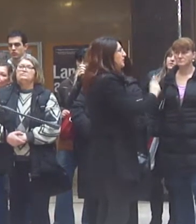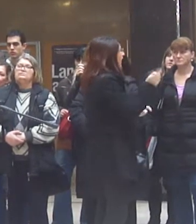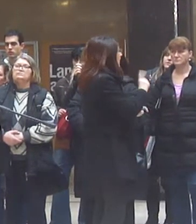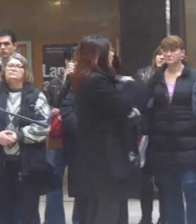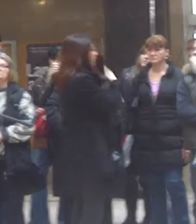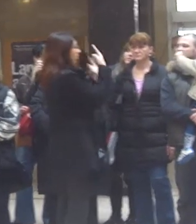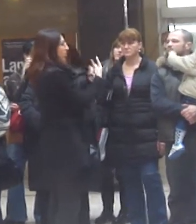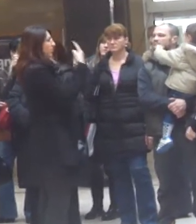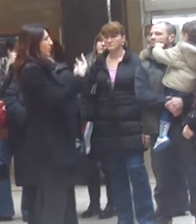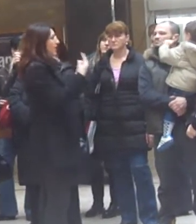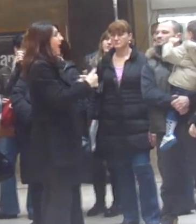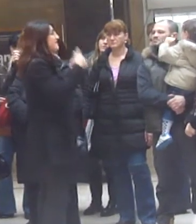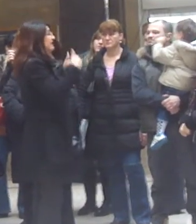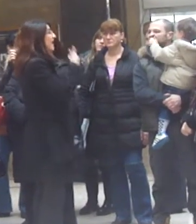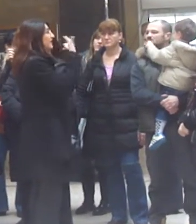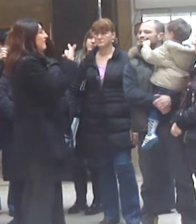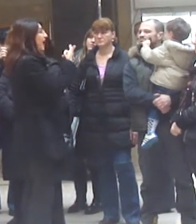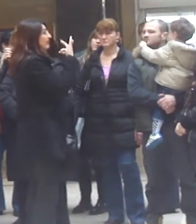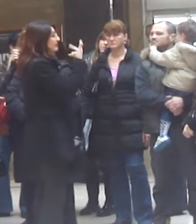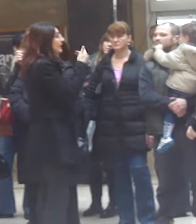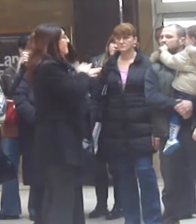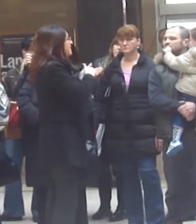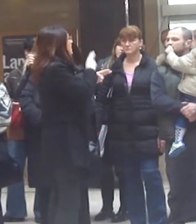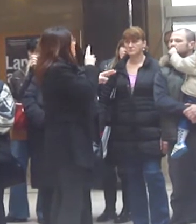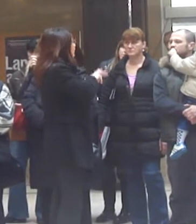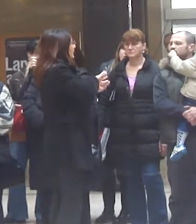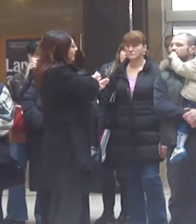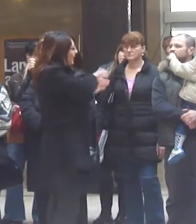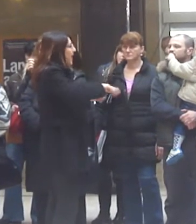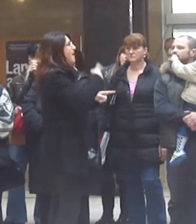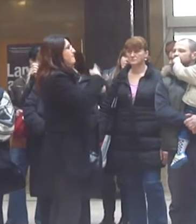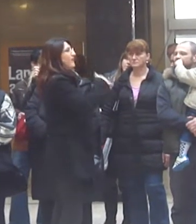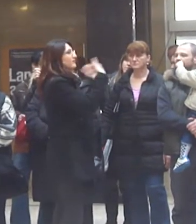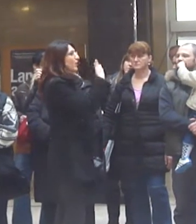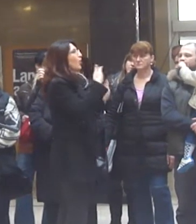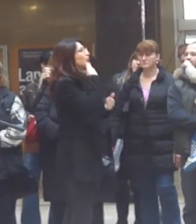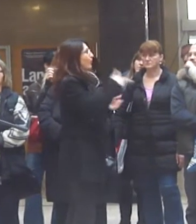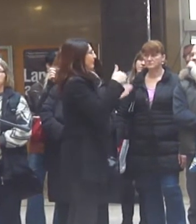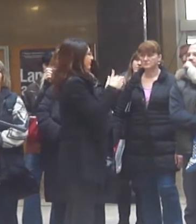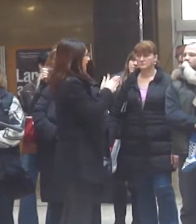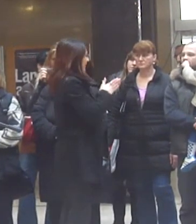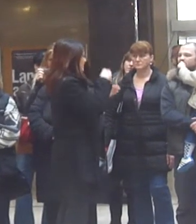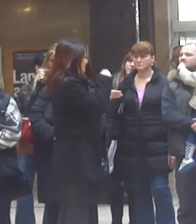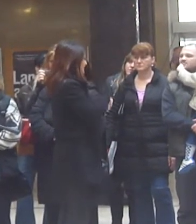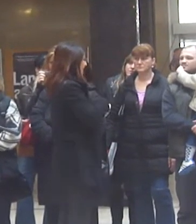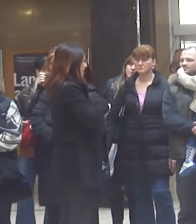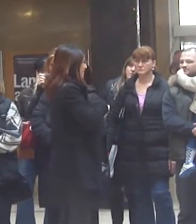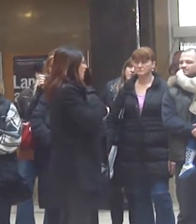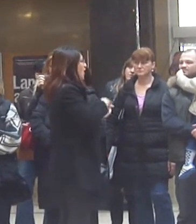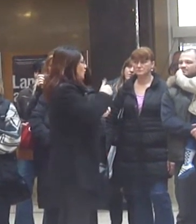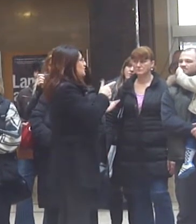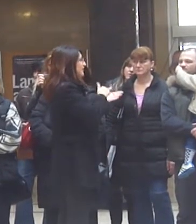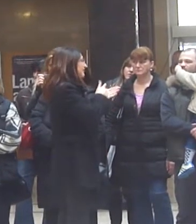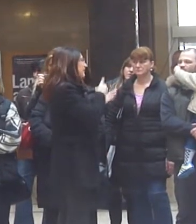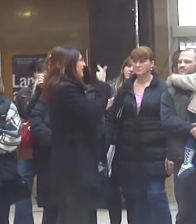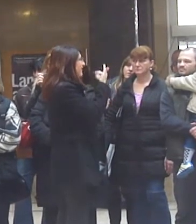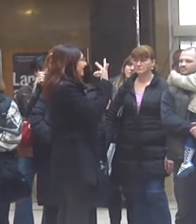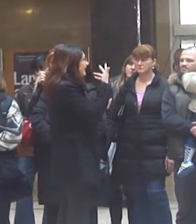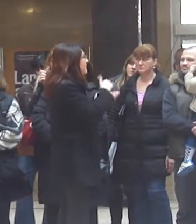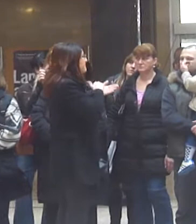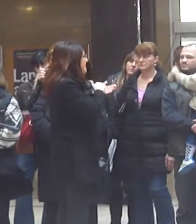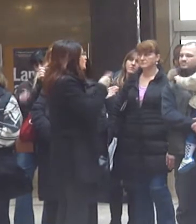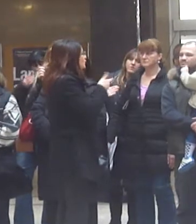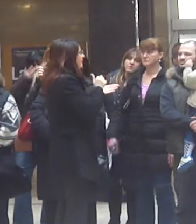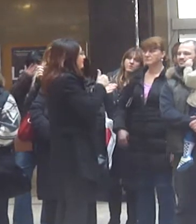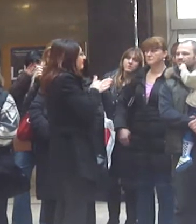stanova ćemo za 2,5-3 mjeseca 200 izdvojiti za ljude u potrebi. Zato nam treba još vremena 2,5-3 mjeseca. Uvjeren